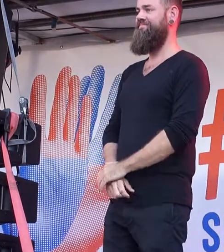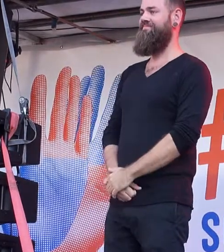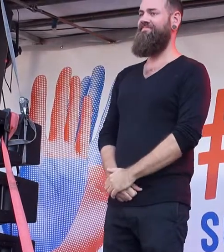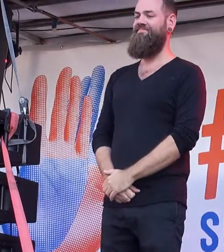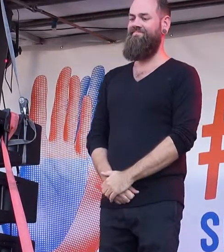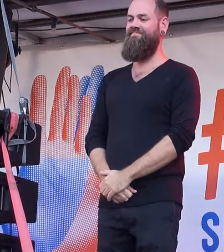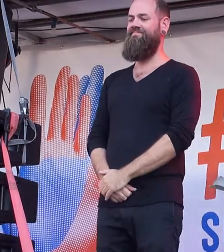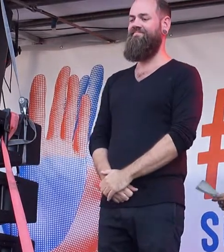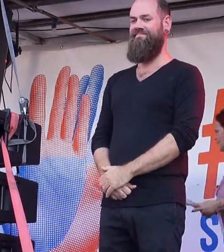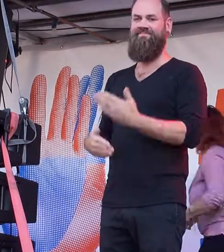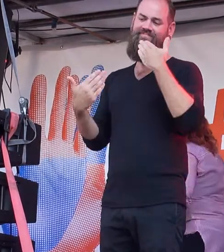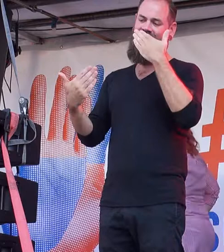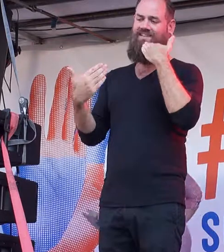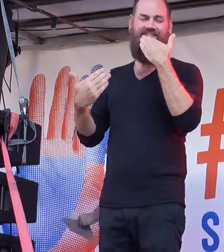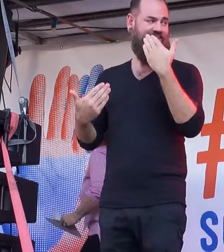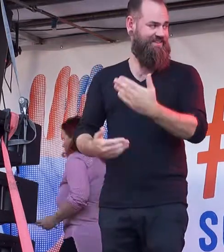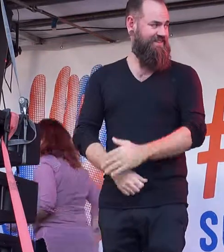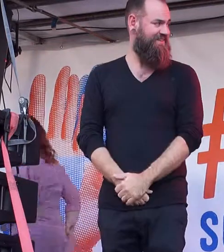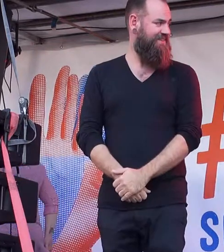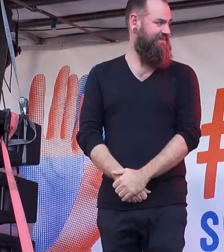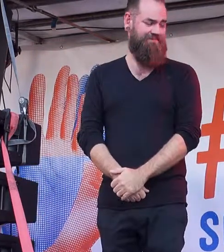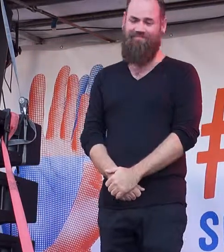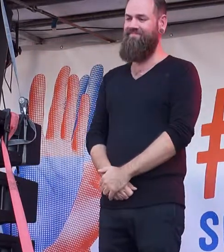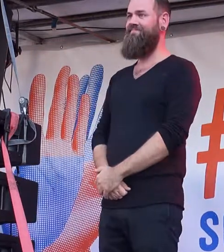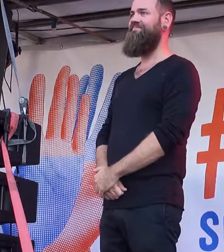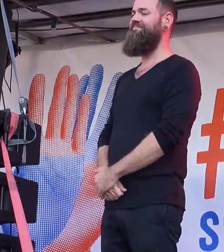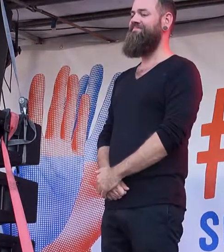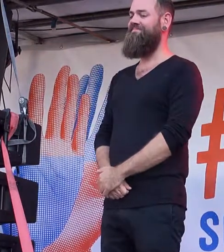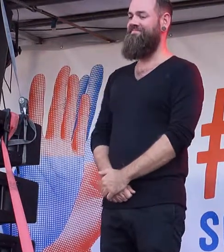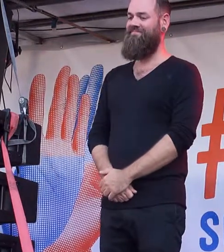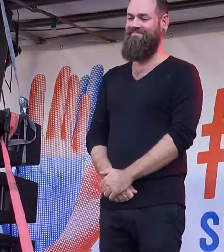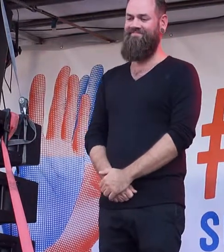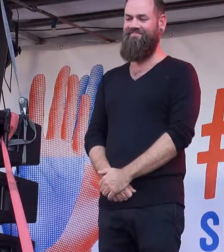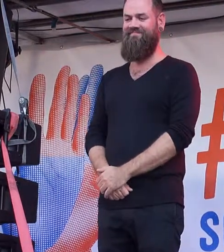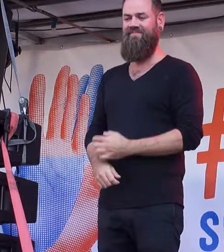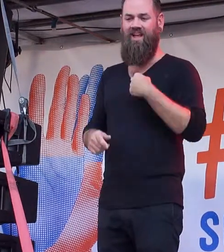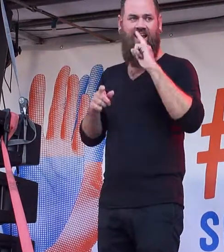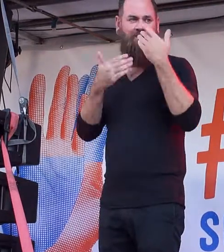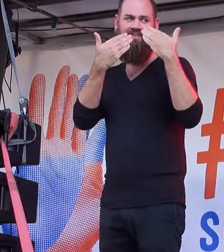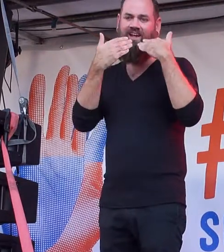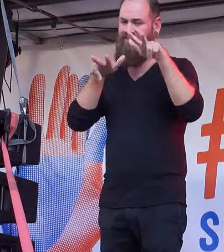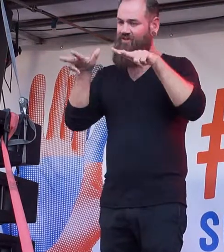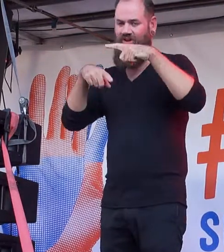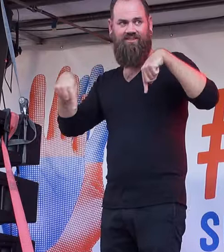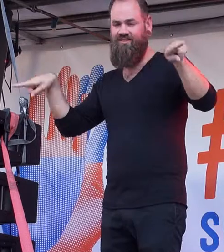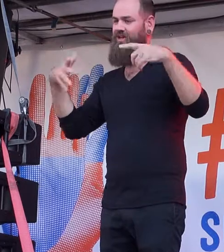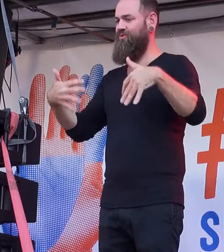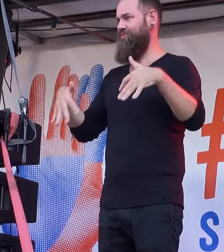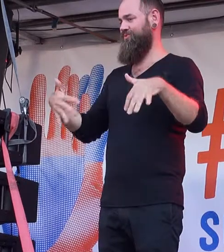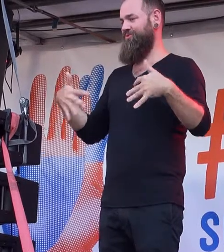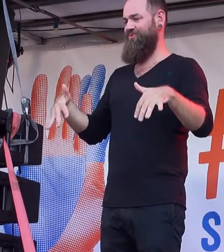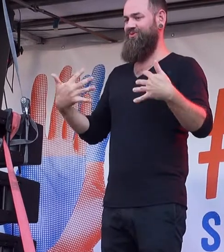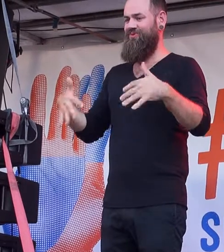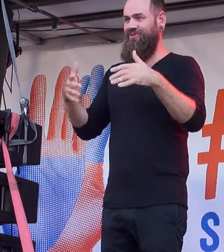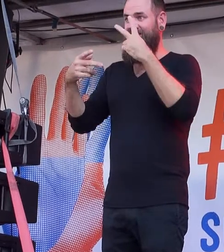Vielen, vielen Dank. Von mir auch nochmal ein großes Dankeschön an alle OrganisatorInnen, an euch, die ihr heute hier seid, um mit